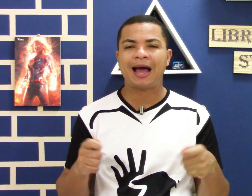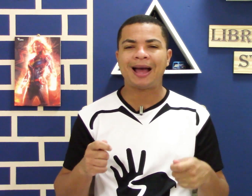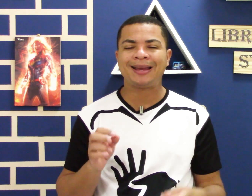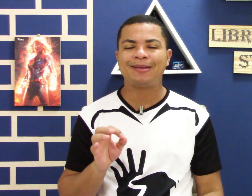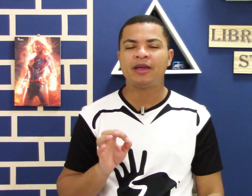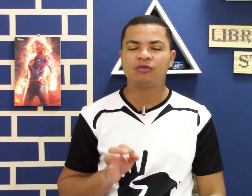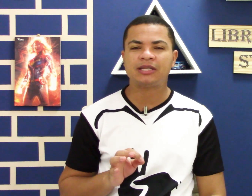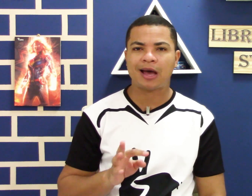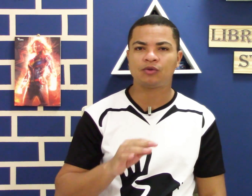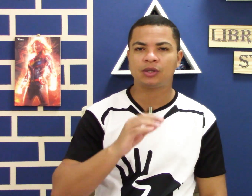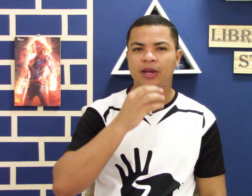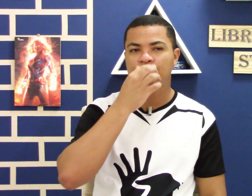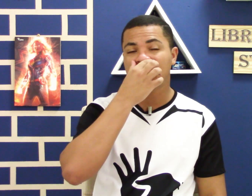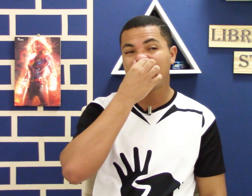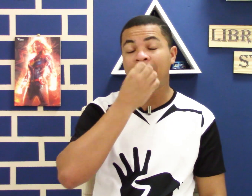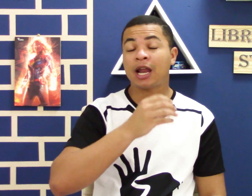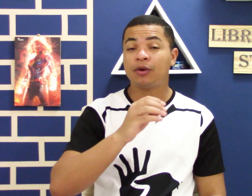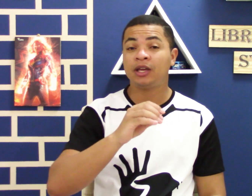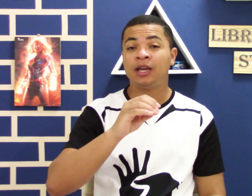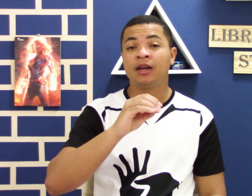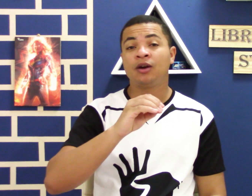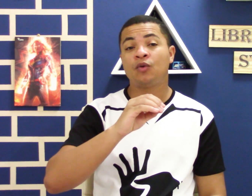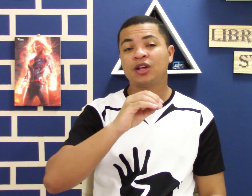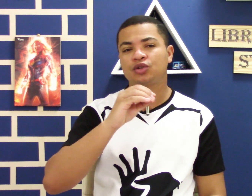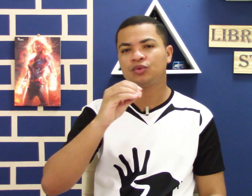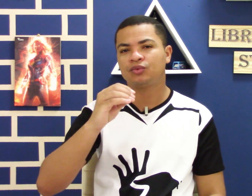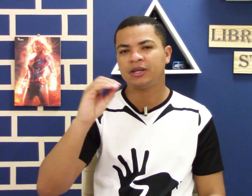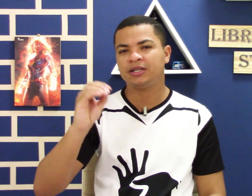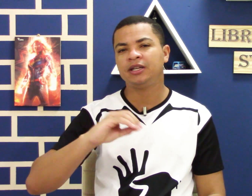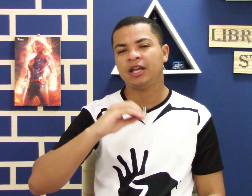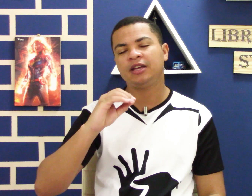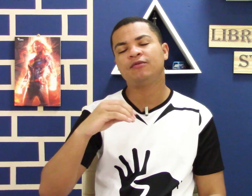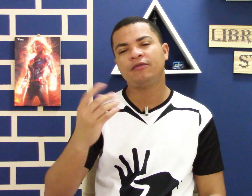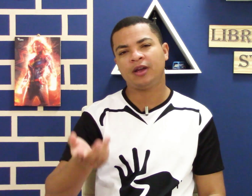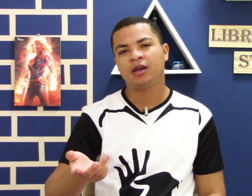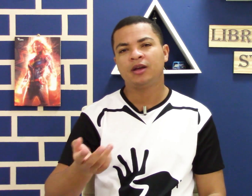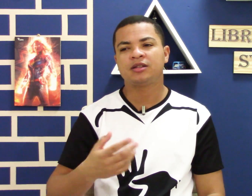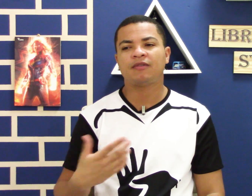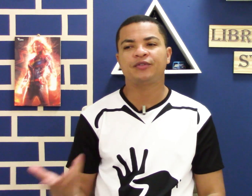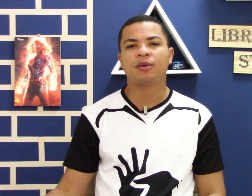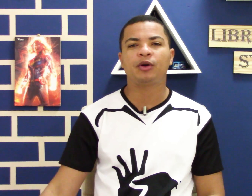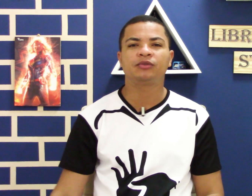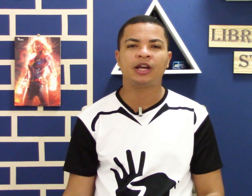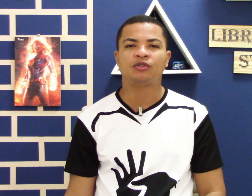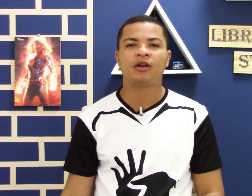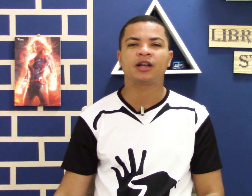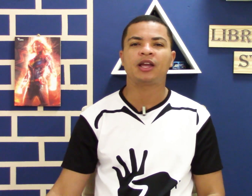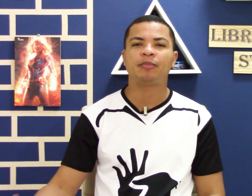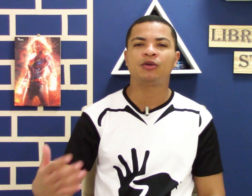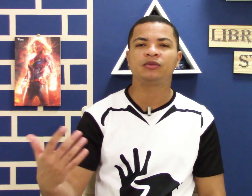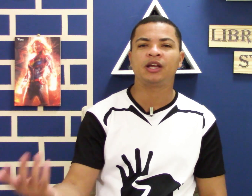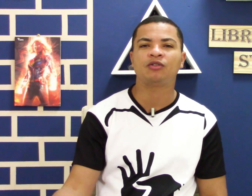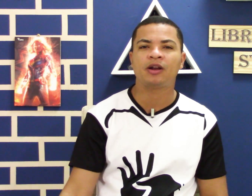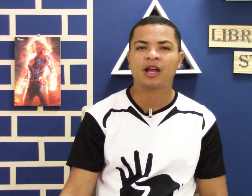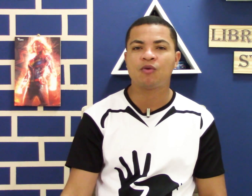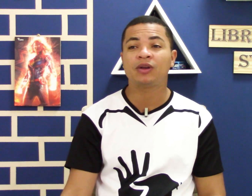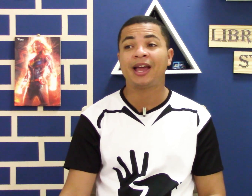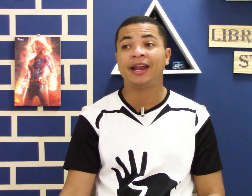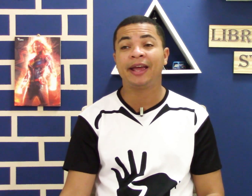ele é bem usado quanto a isso. É claro que o assunto em si tem que envolver. Você não vai fazer uma pergunta retórica que a pergunta retórica é um querer